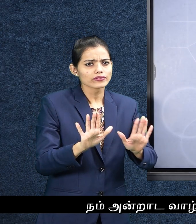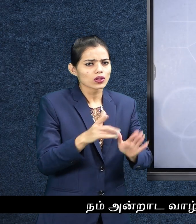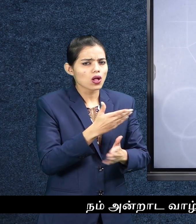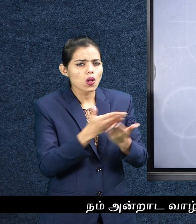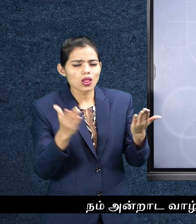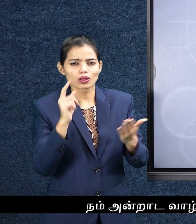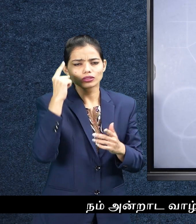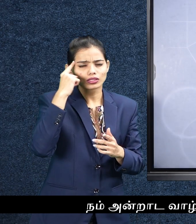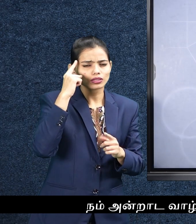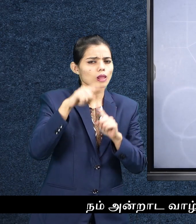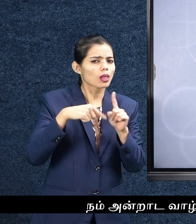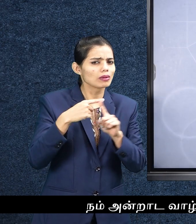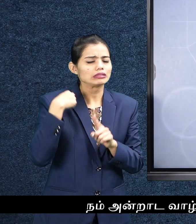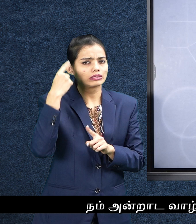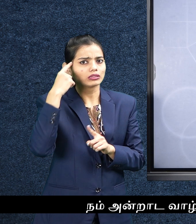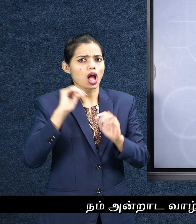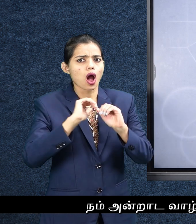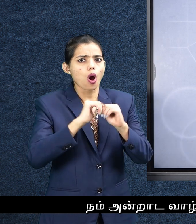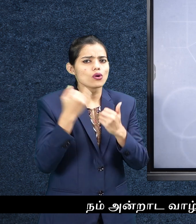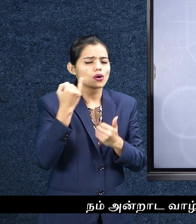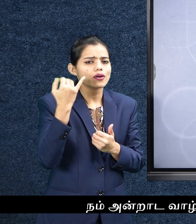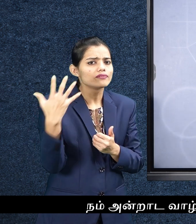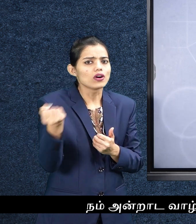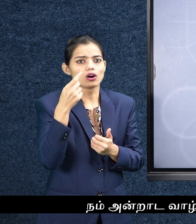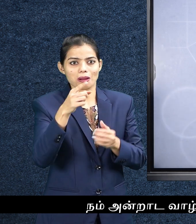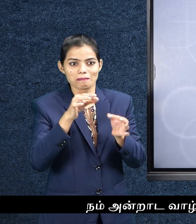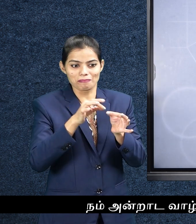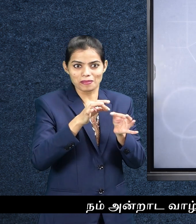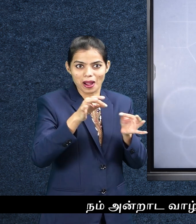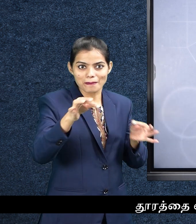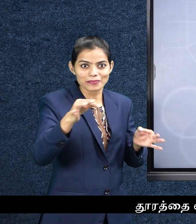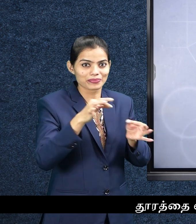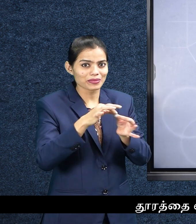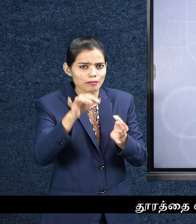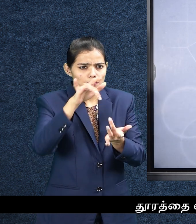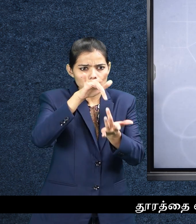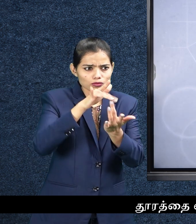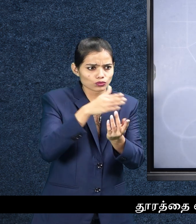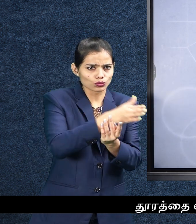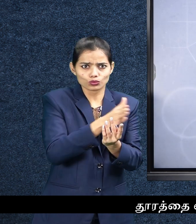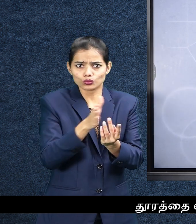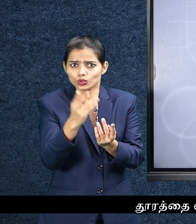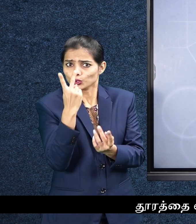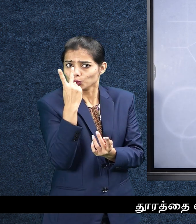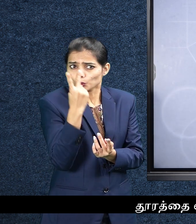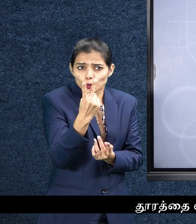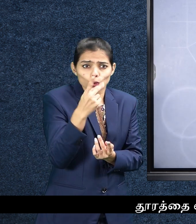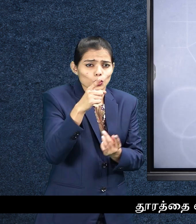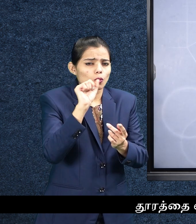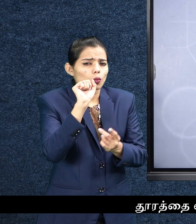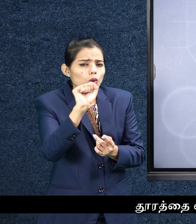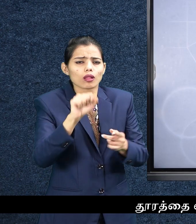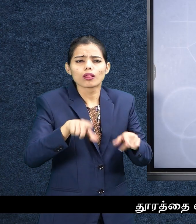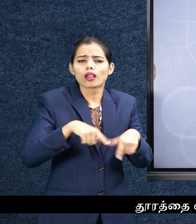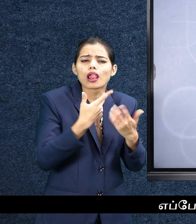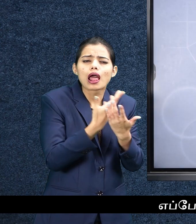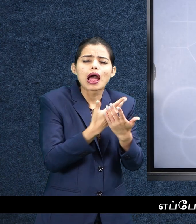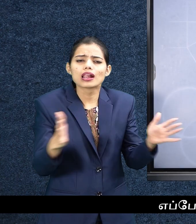நம் அன்றாட வாழ்வில் இரண்டு புள்ளிகளுக்கு இடையே உள்ள தூரத்தை எப்படி கண்டுபிடிப்பது என்று நீங்கள்